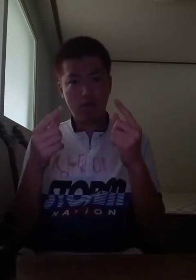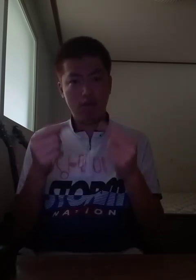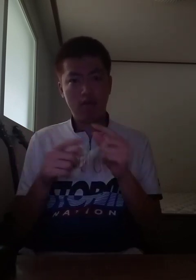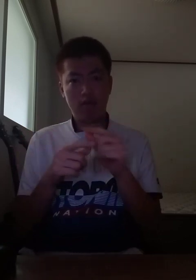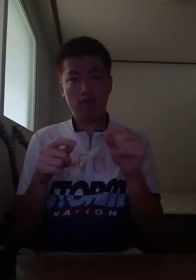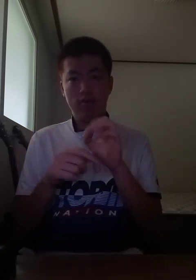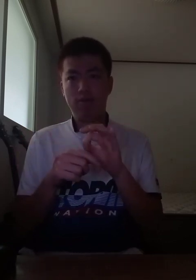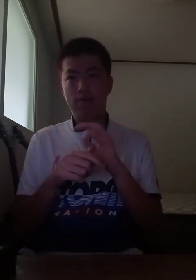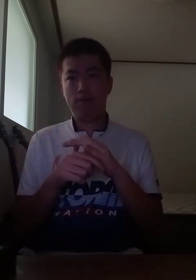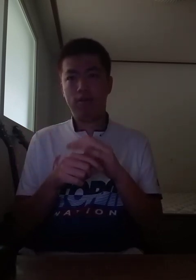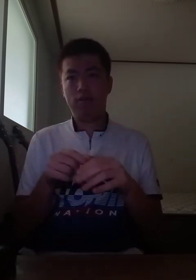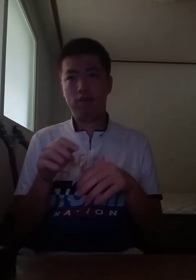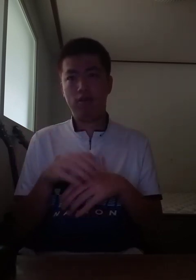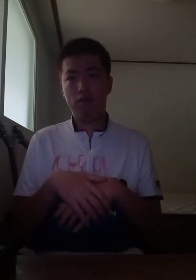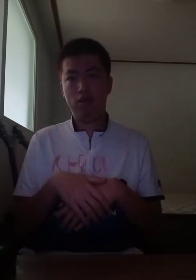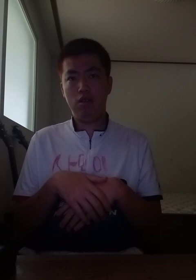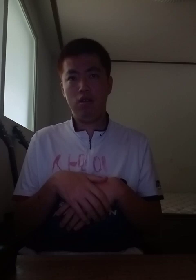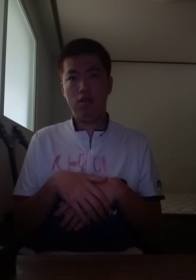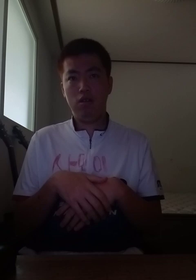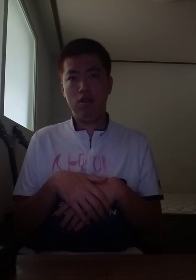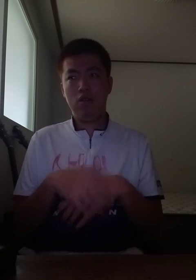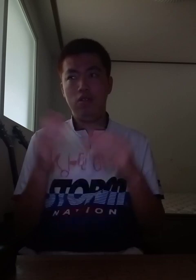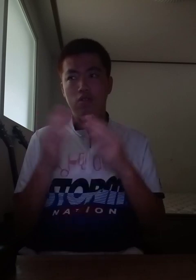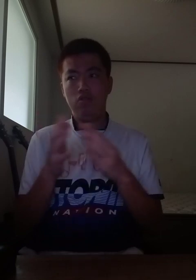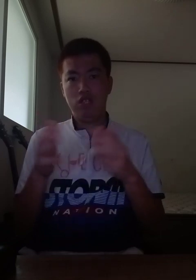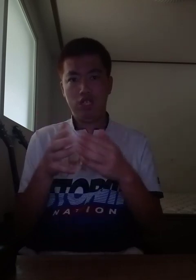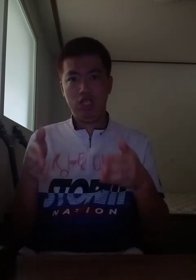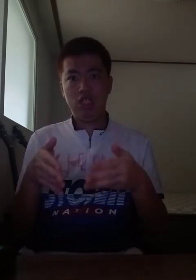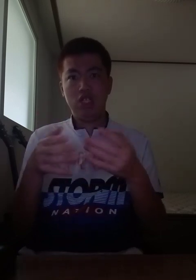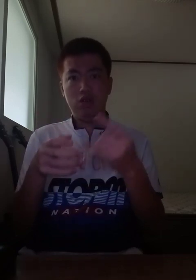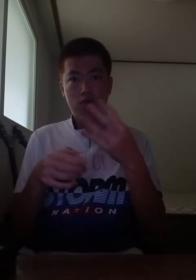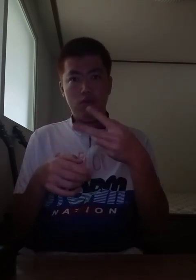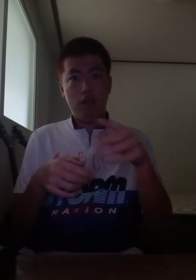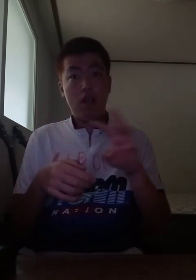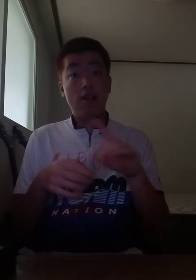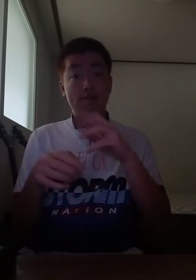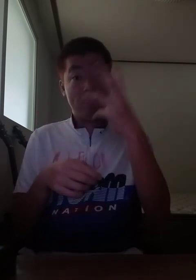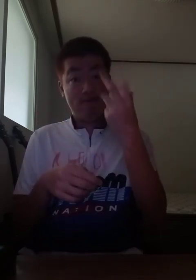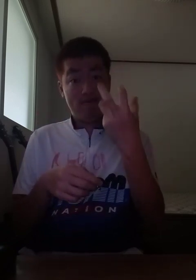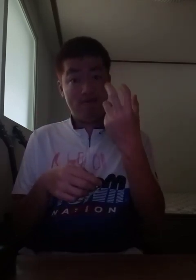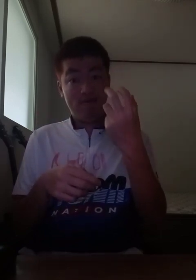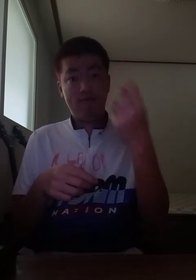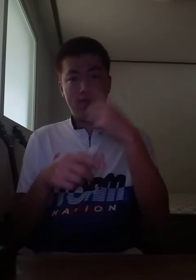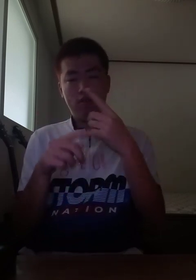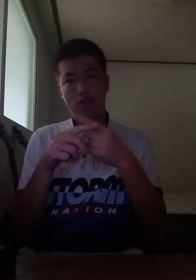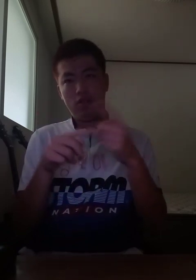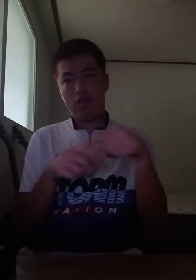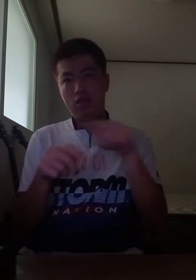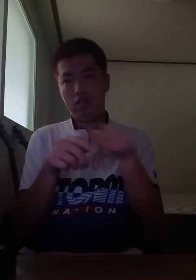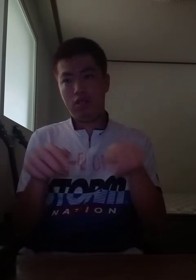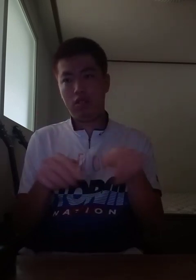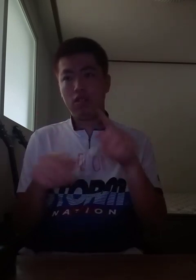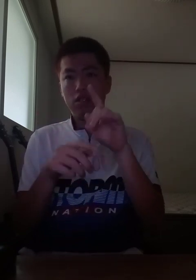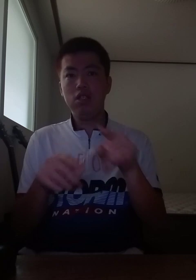미미하다는 지적도 나옵니다. 경기도 일부 시에서는 지난 9년간 비상벨을 통한 위험이나 사고 신고가 한